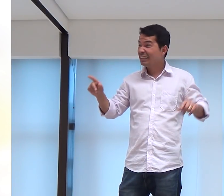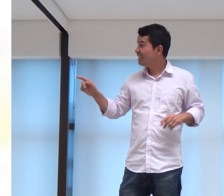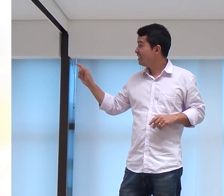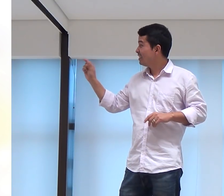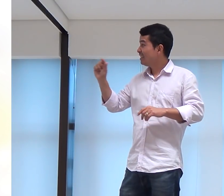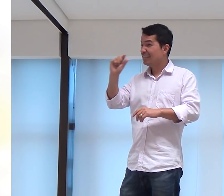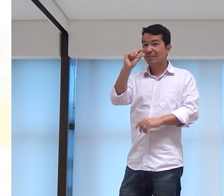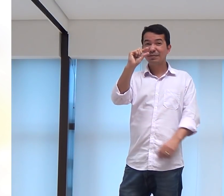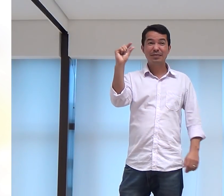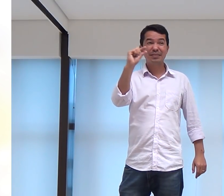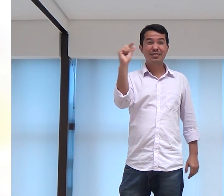Mas...